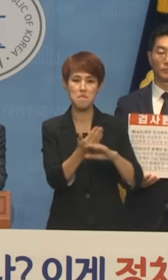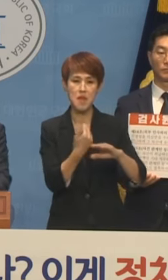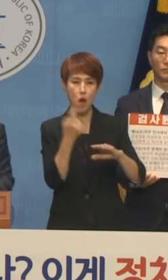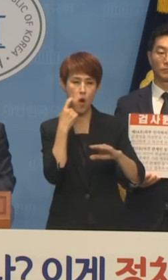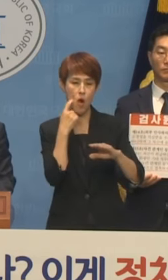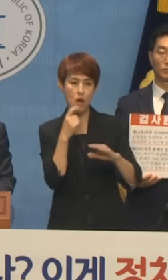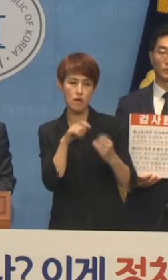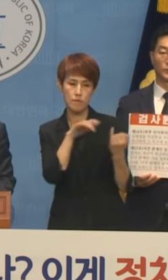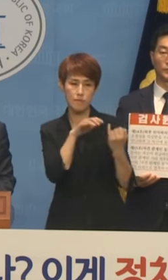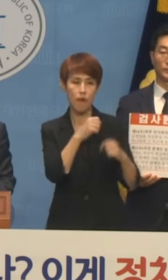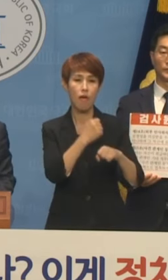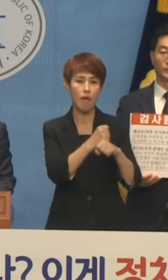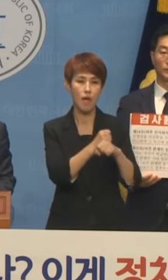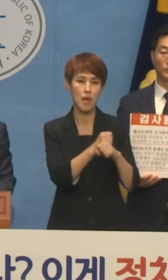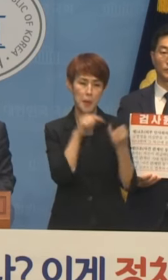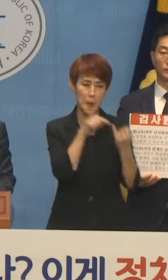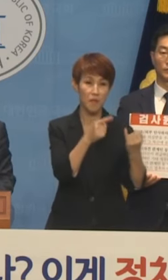중립과 공정성입니다.